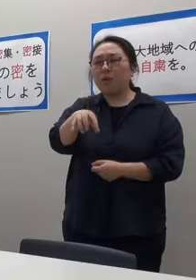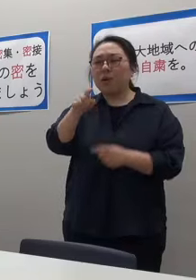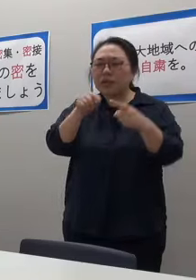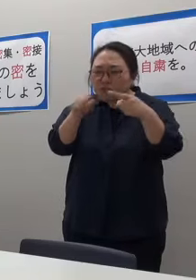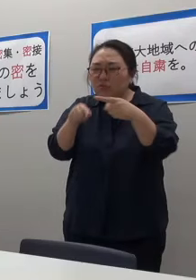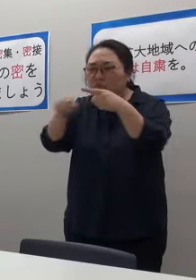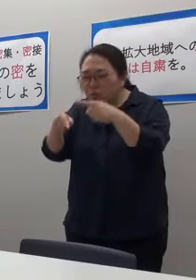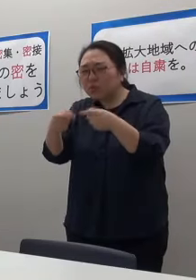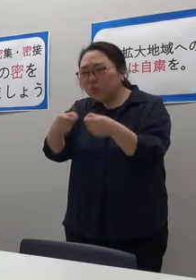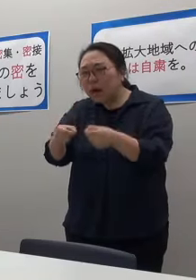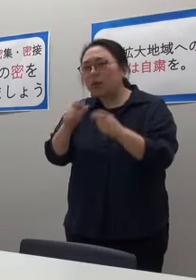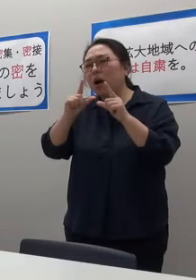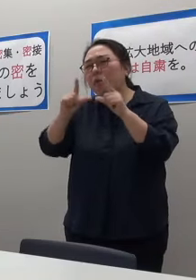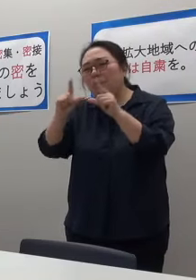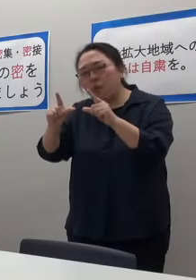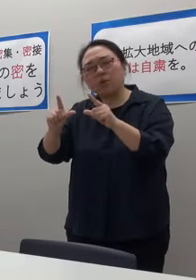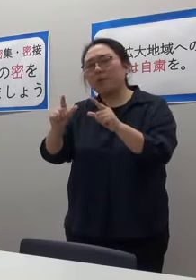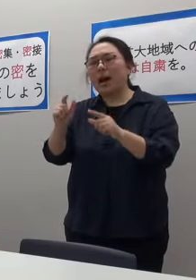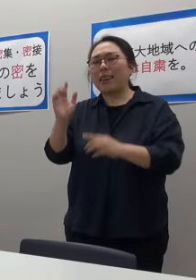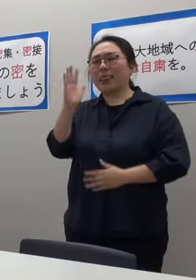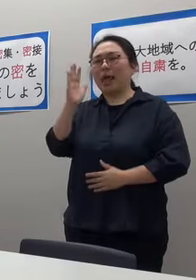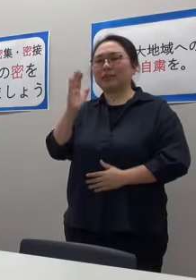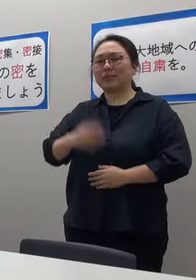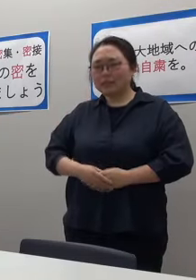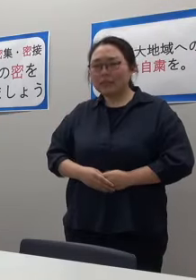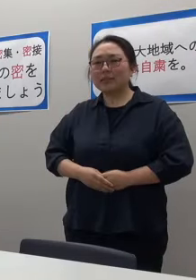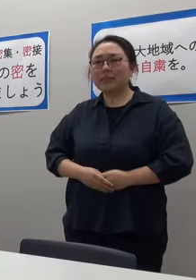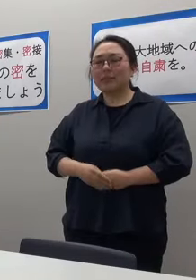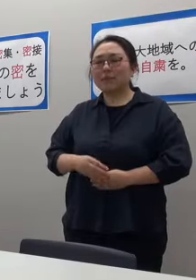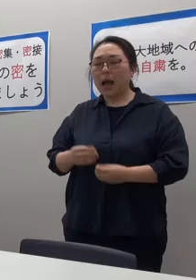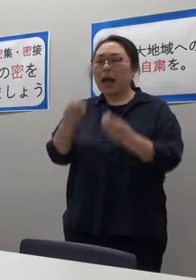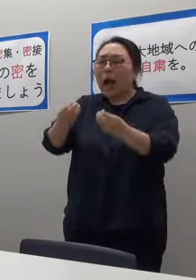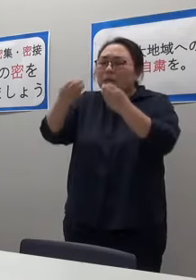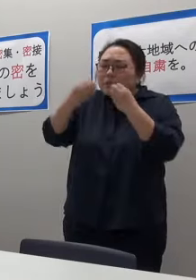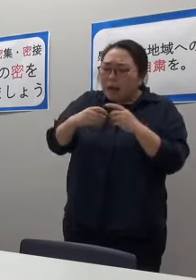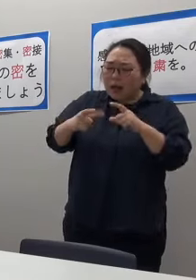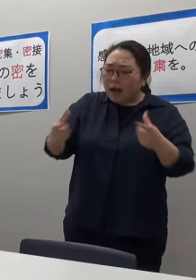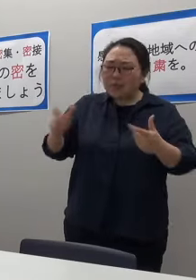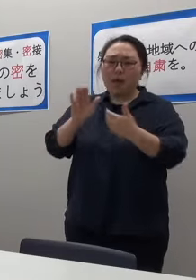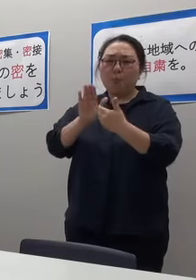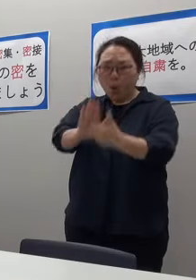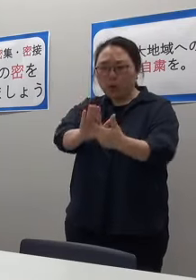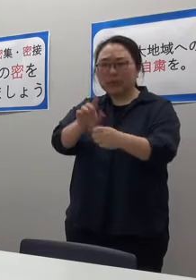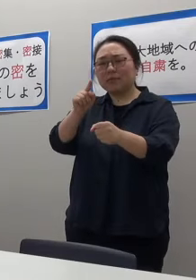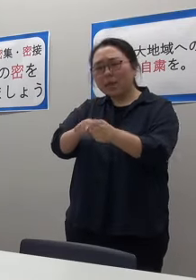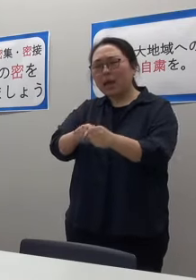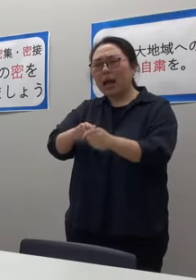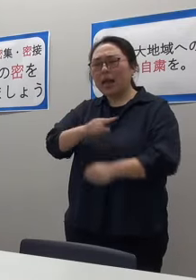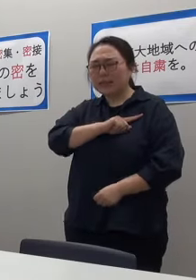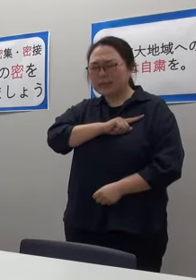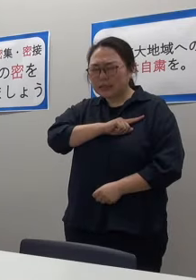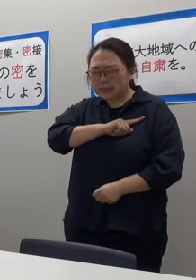一つっていうことではないっていうふうに考えております。やはり感染のですね、拡大防止に寄与する情報がやはり一番大事かっていうふうに思いますので